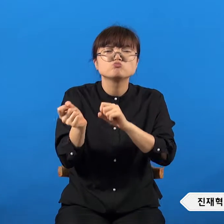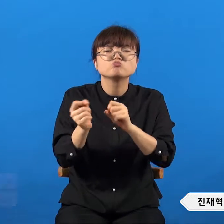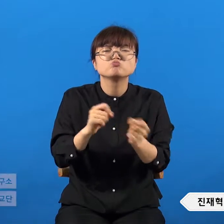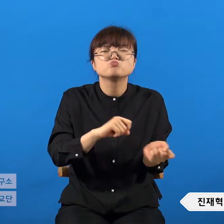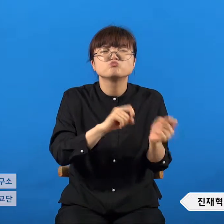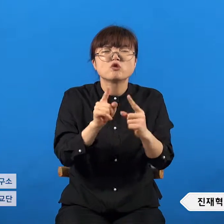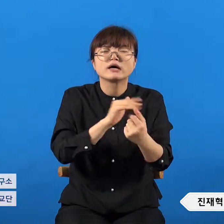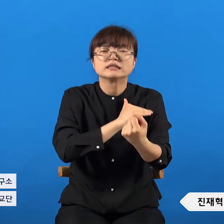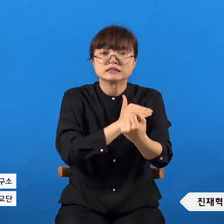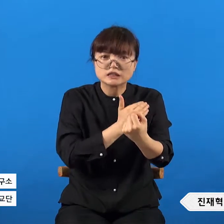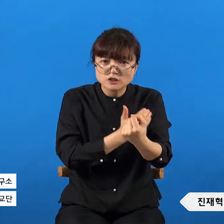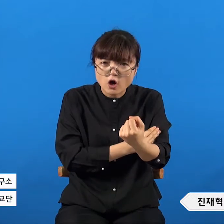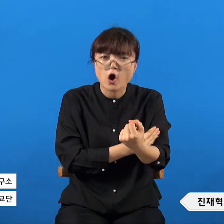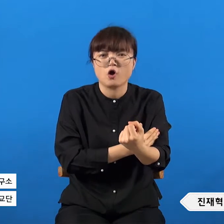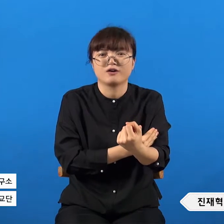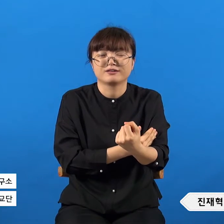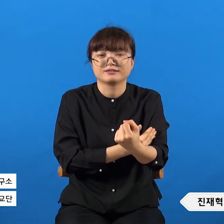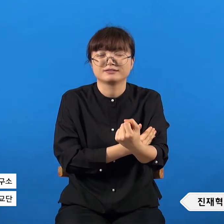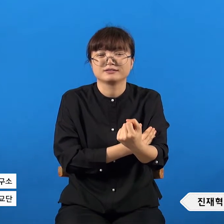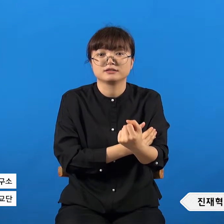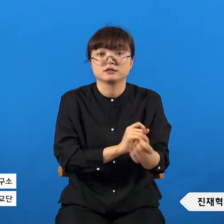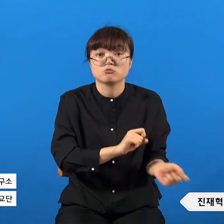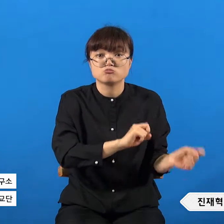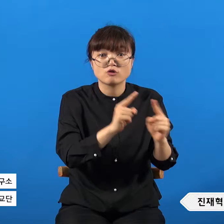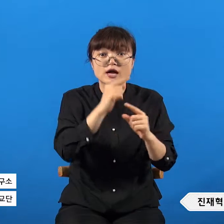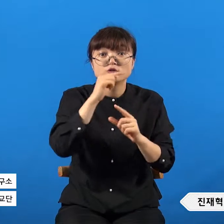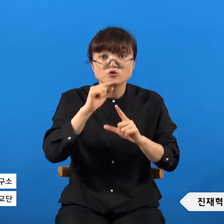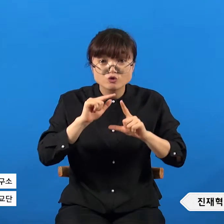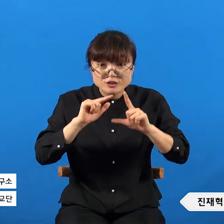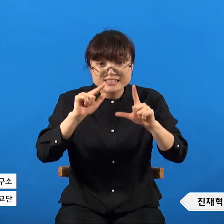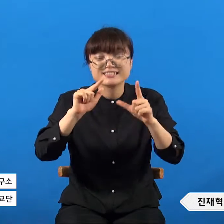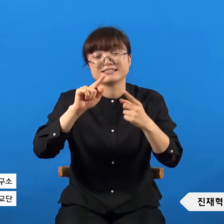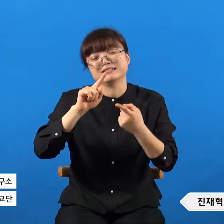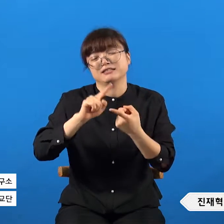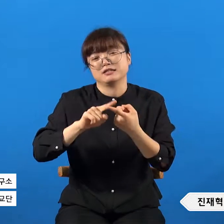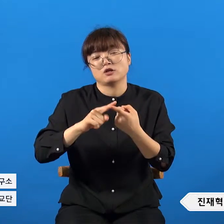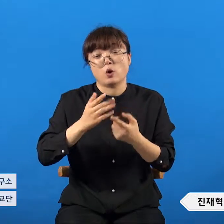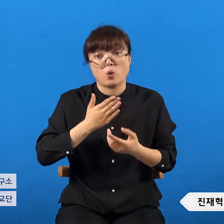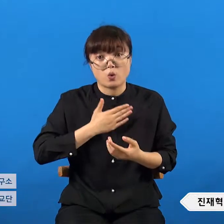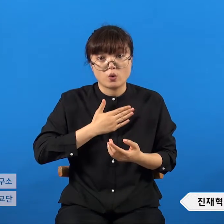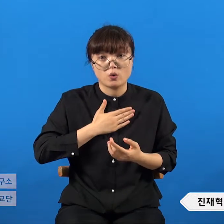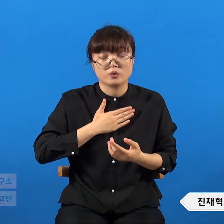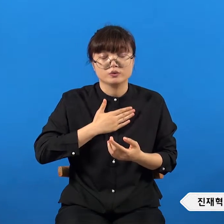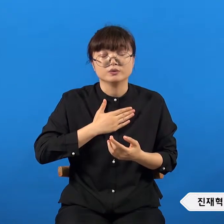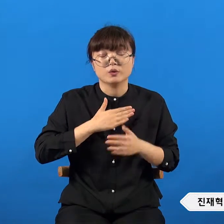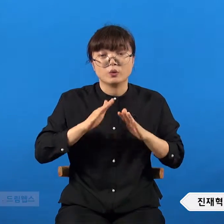이 부활의 능력 가운데 쓰는 부활주일, 오늘 여러분과 제